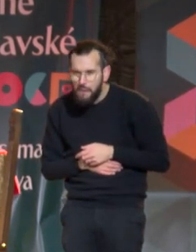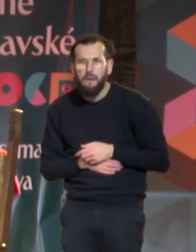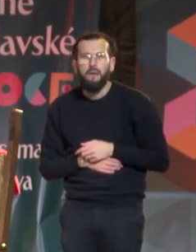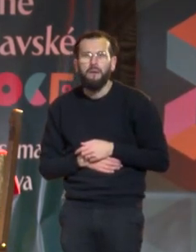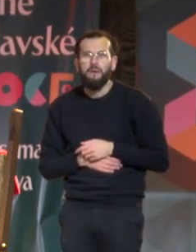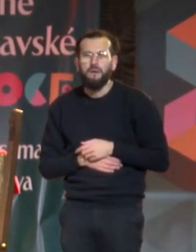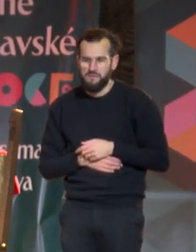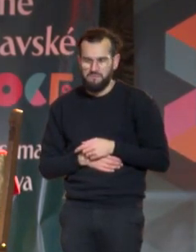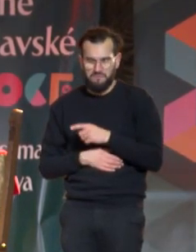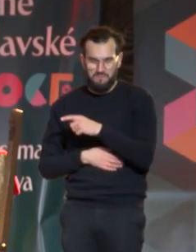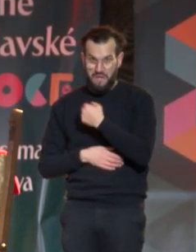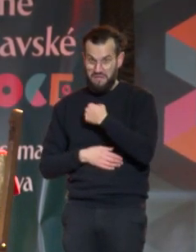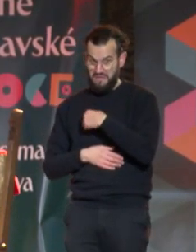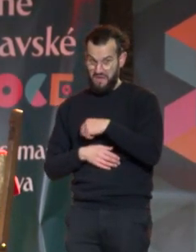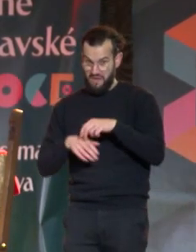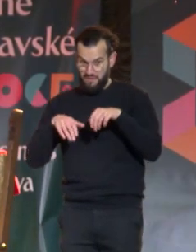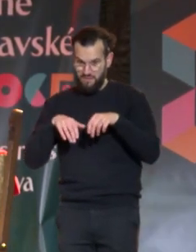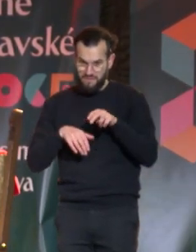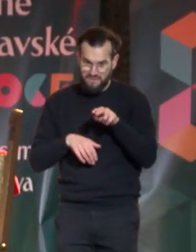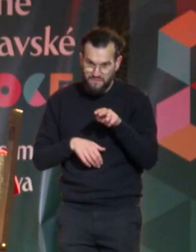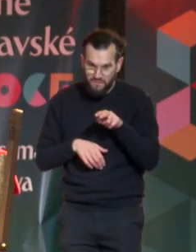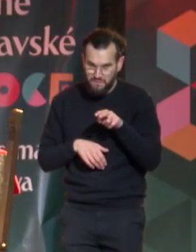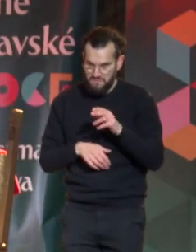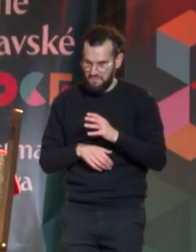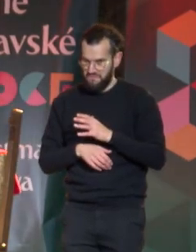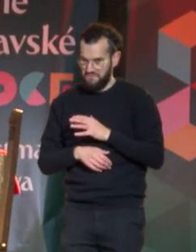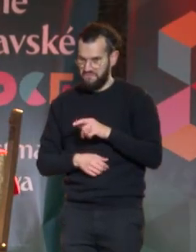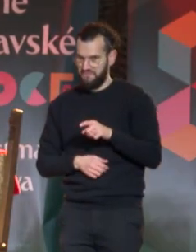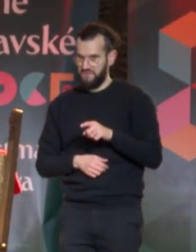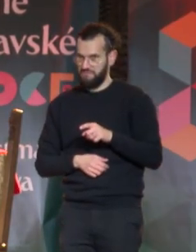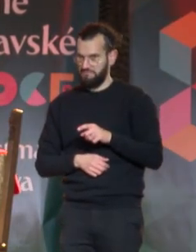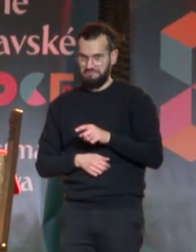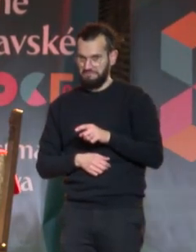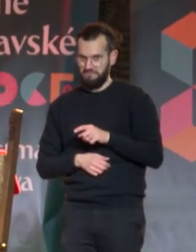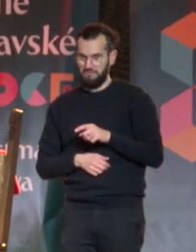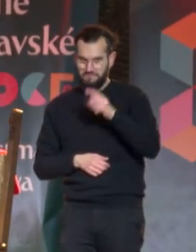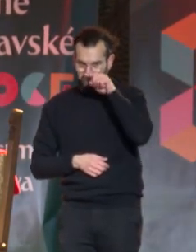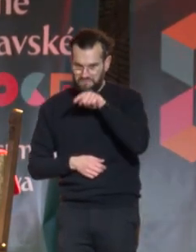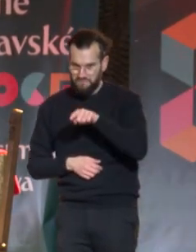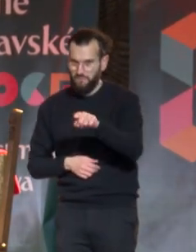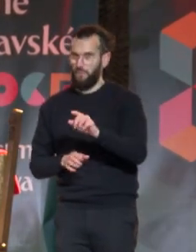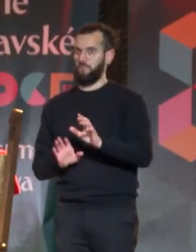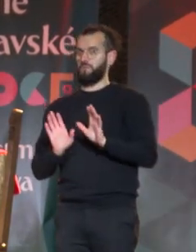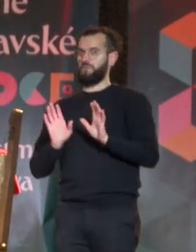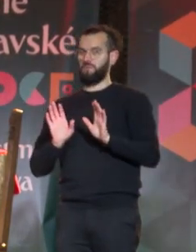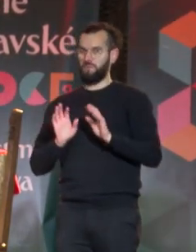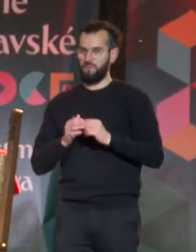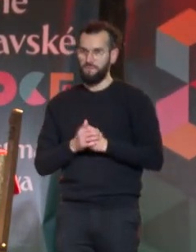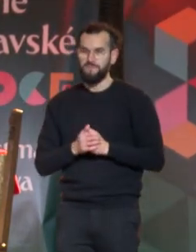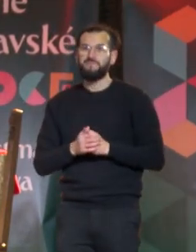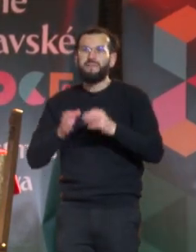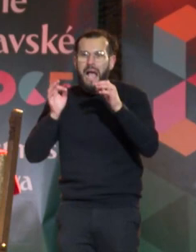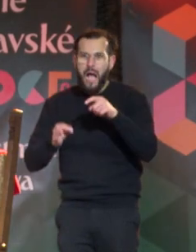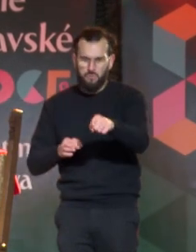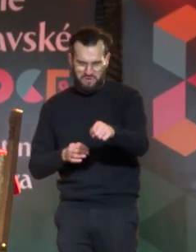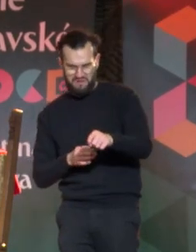Ale pohľad má stále desivý. Človeku sa zdá, že keď na neho pozerá, vidí mu až do hrubého čreva. Navyše